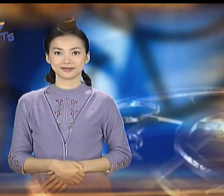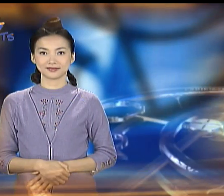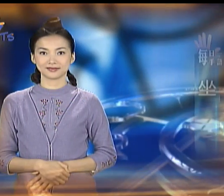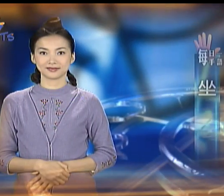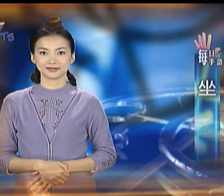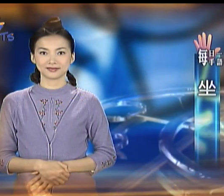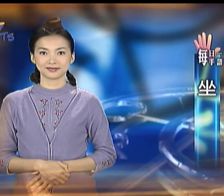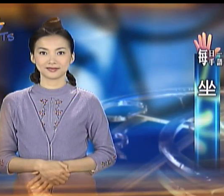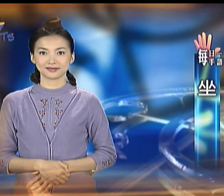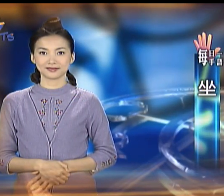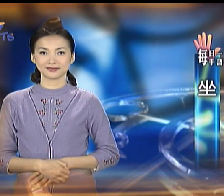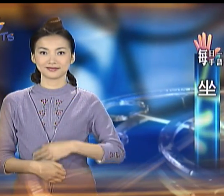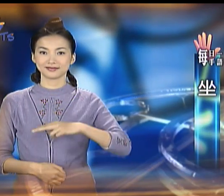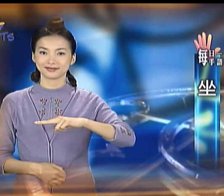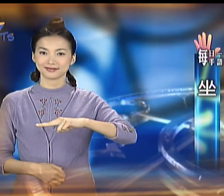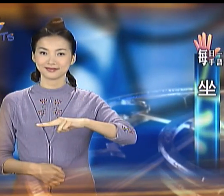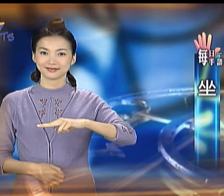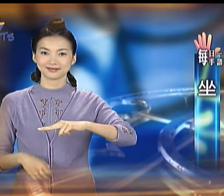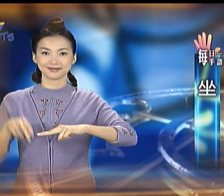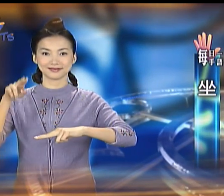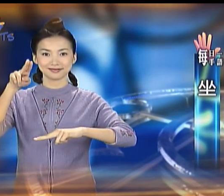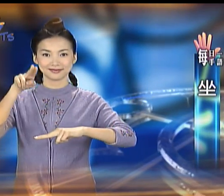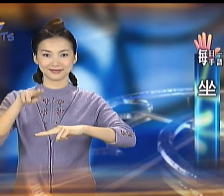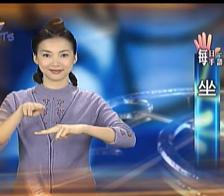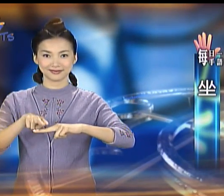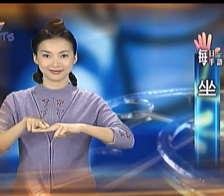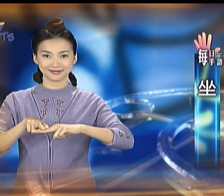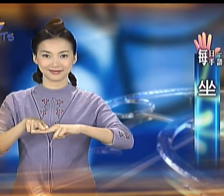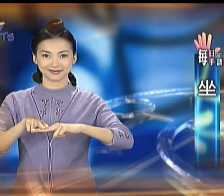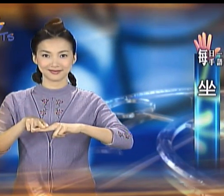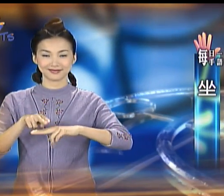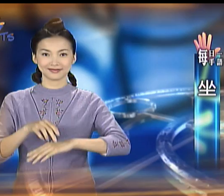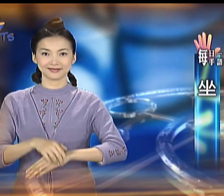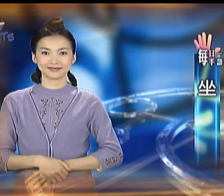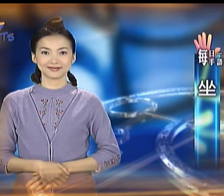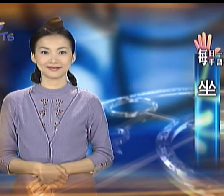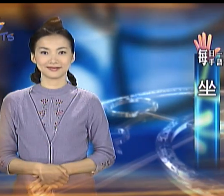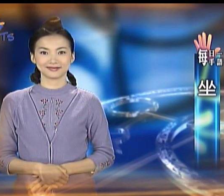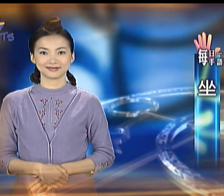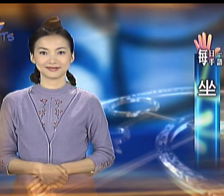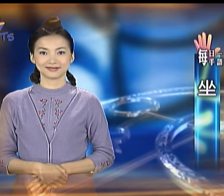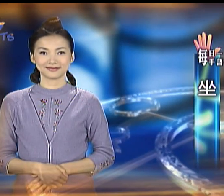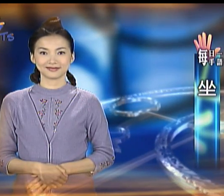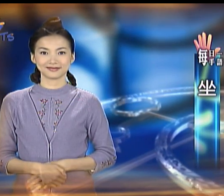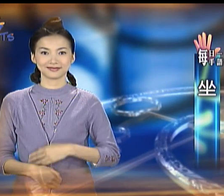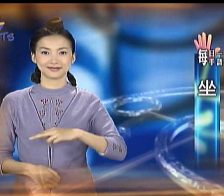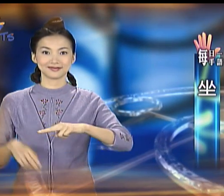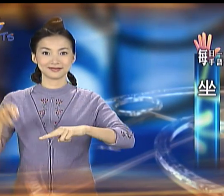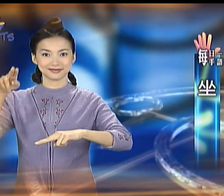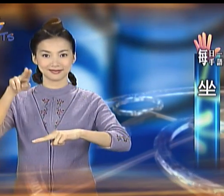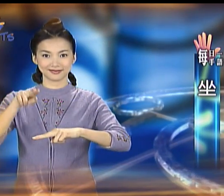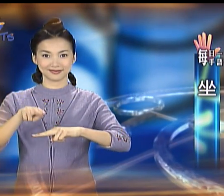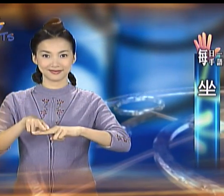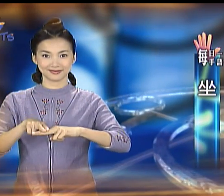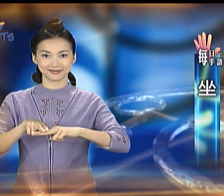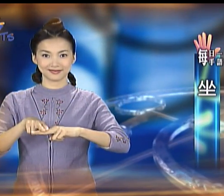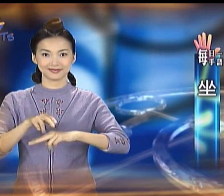坐，左手横放当椅子，右手当脚坐下去。客人来时别忘了招呼人